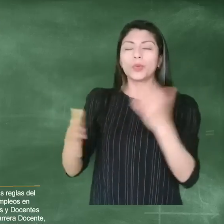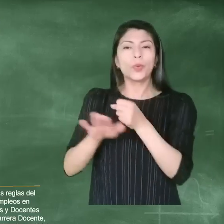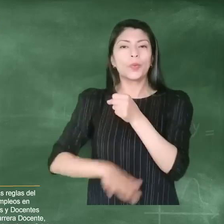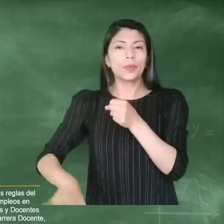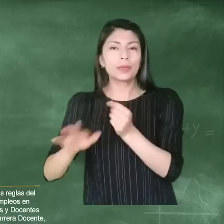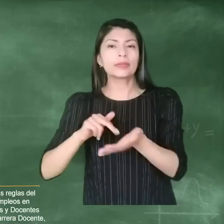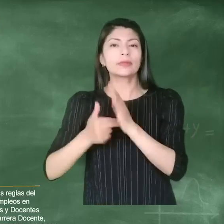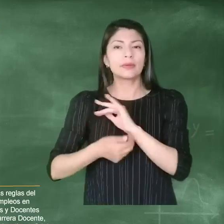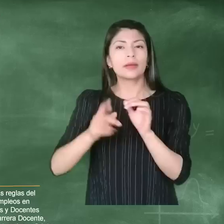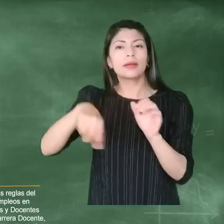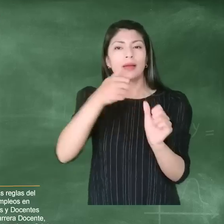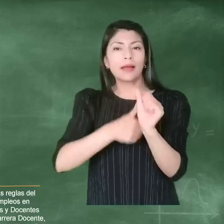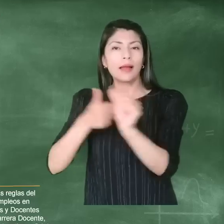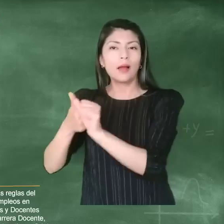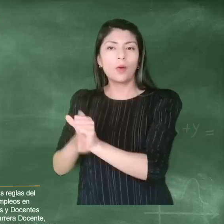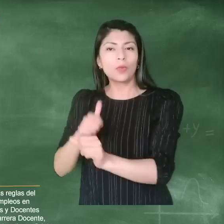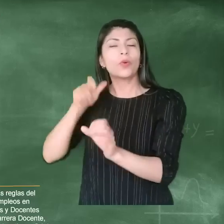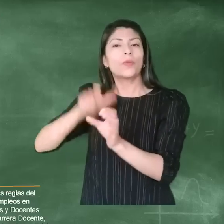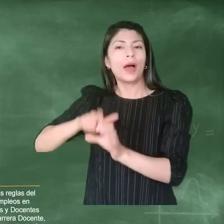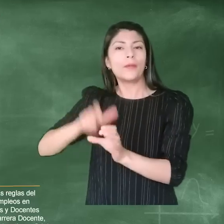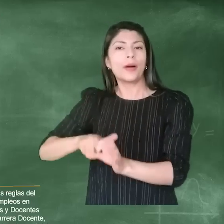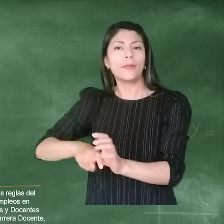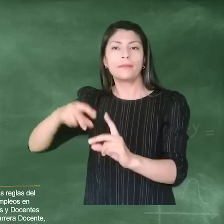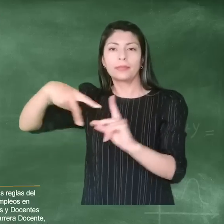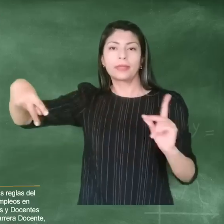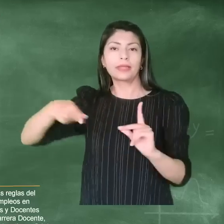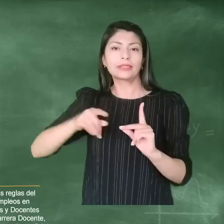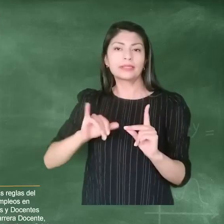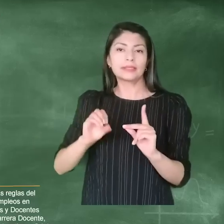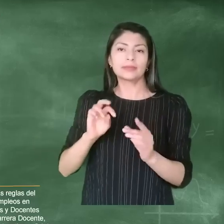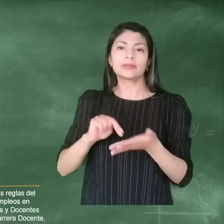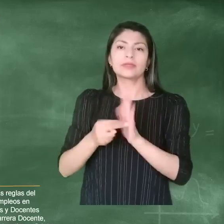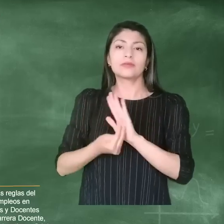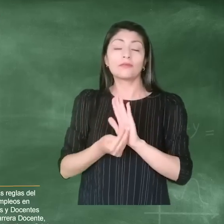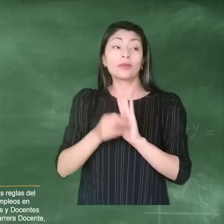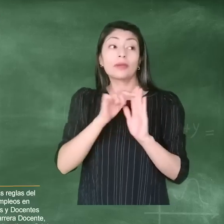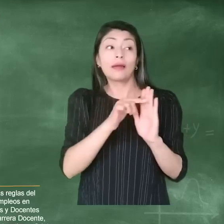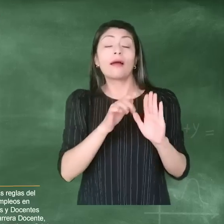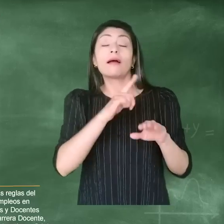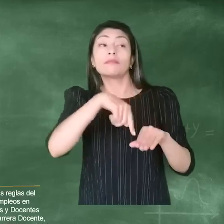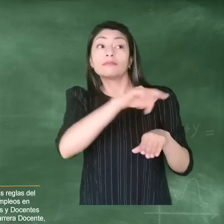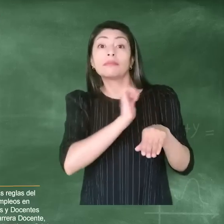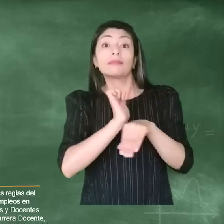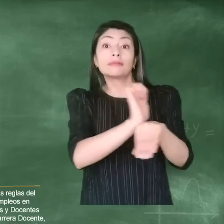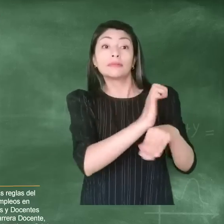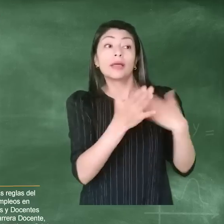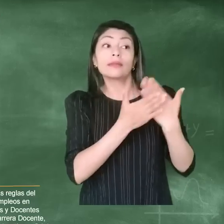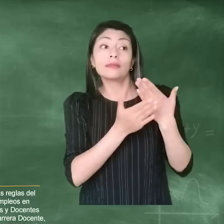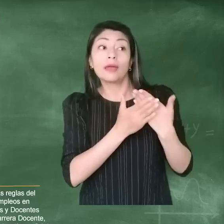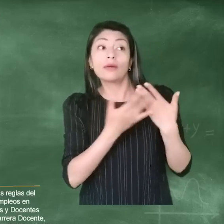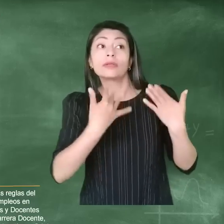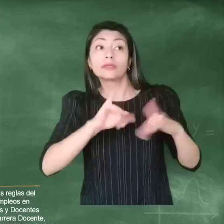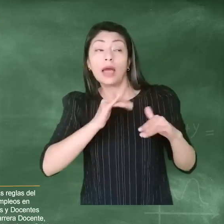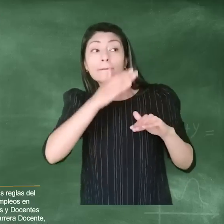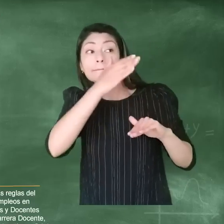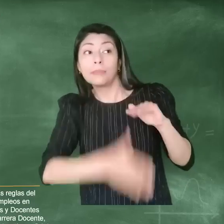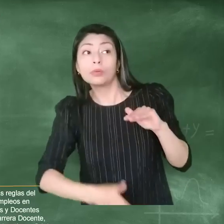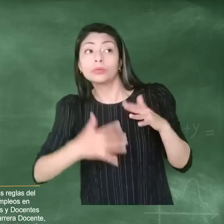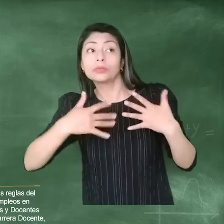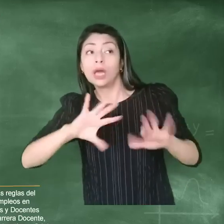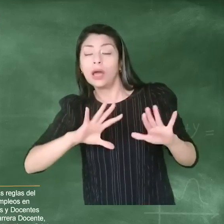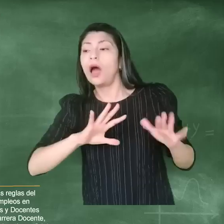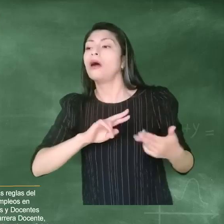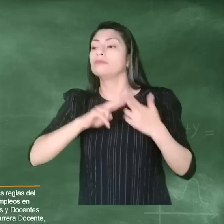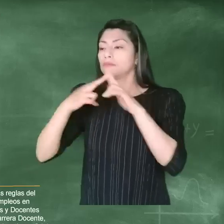con base en la documentación que registraron en SIMO hasta el último día de la etapa de actualización de documentos, conforme